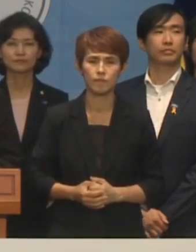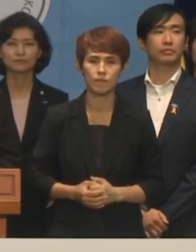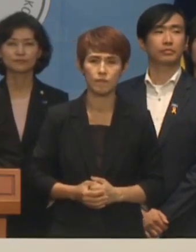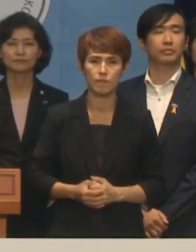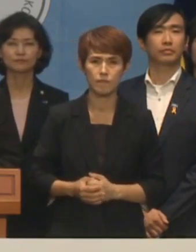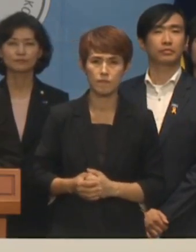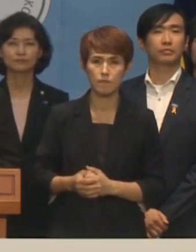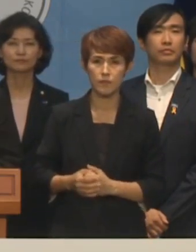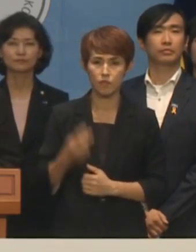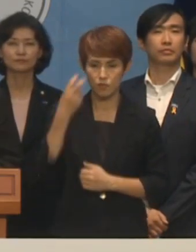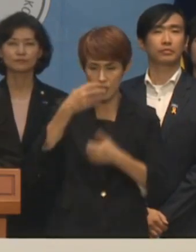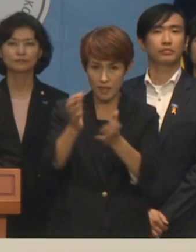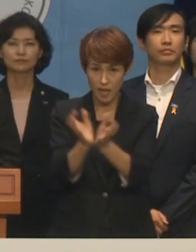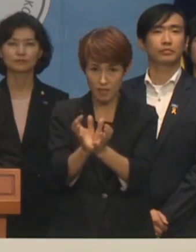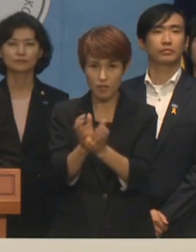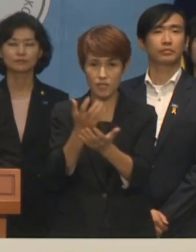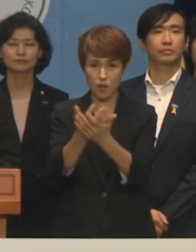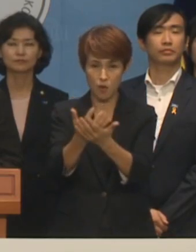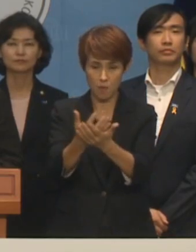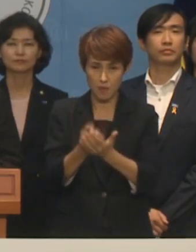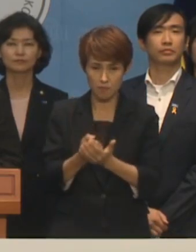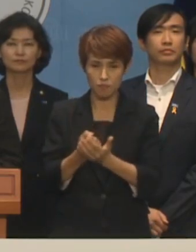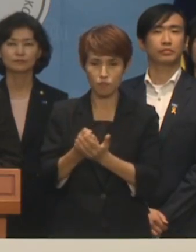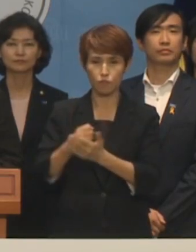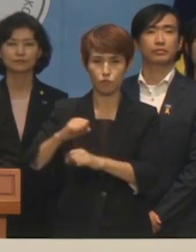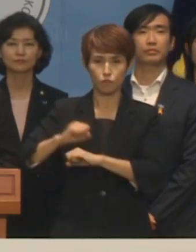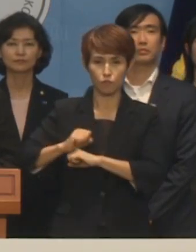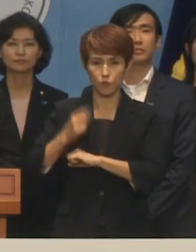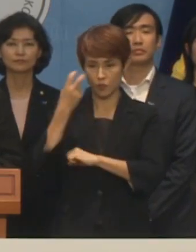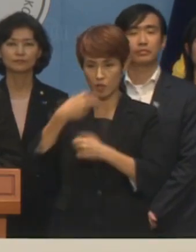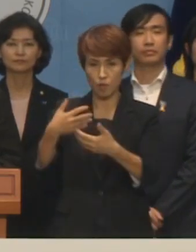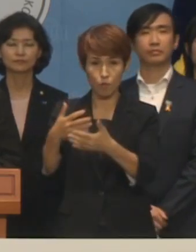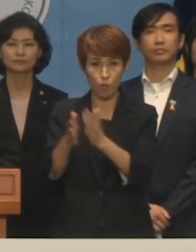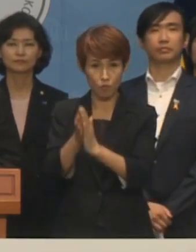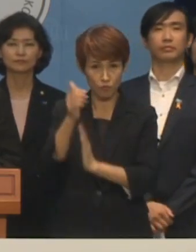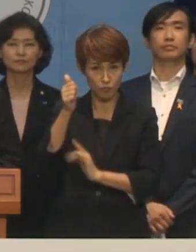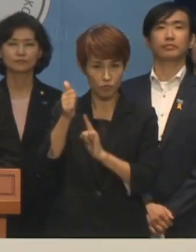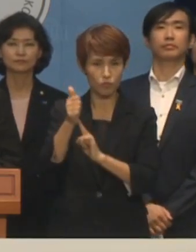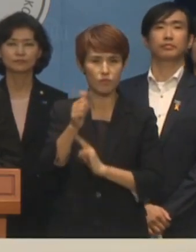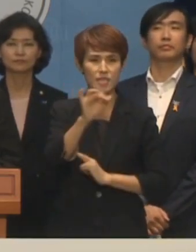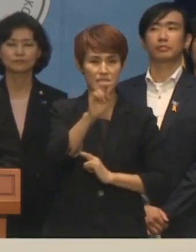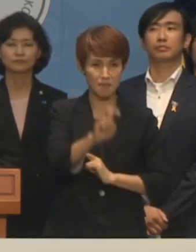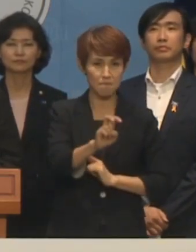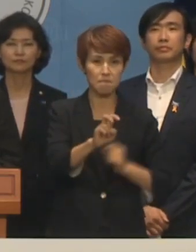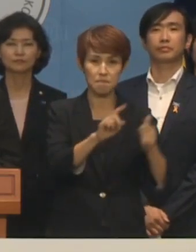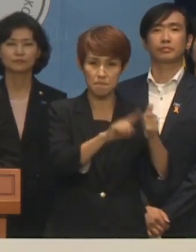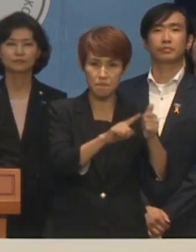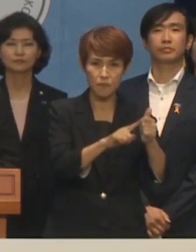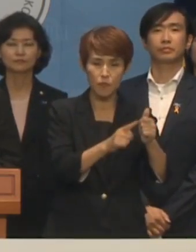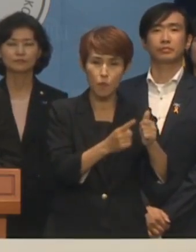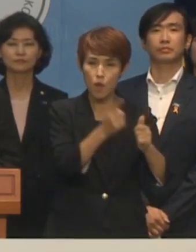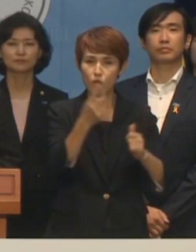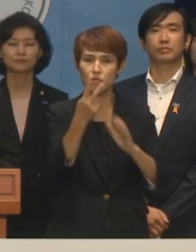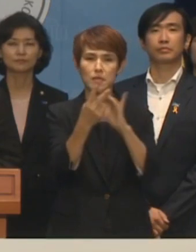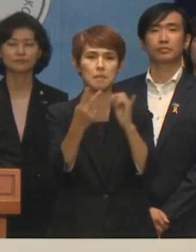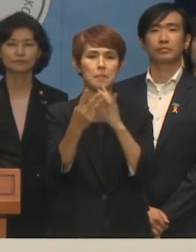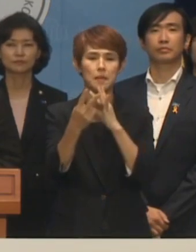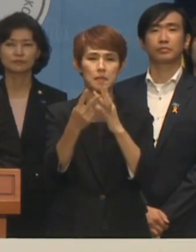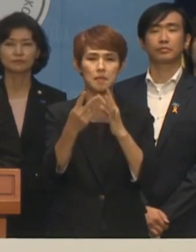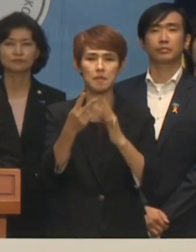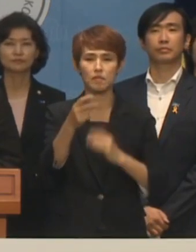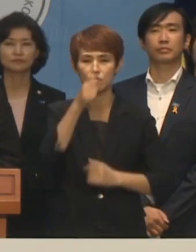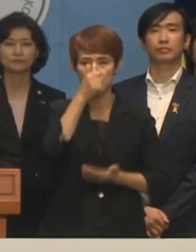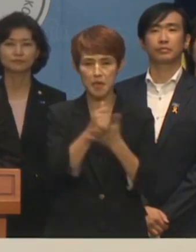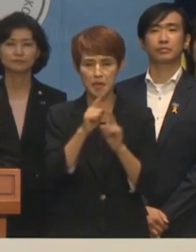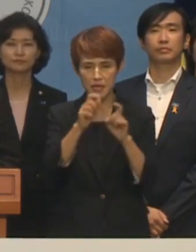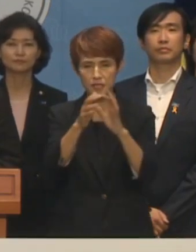해병대 수사단으로부터 자료를 받아온 국방부 조사본부는 임성근 사단장 등을 제외한 2명만 피의자로